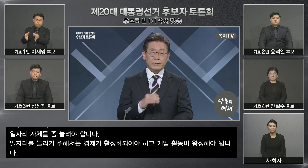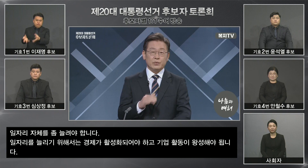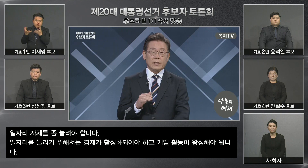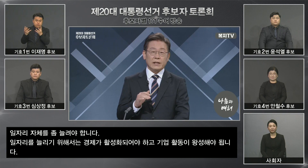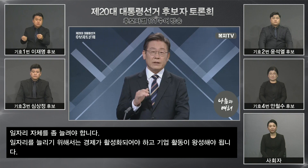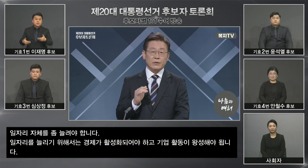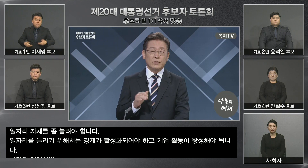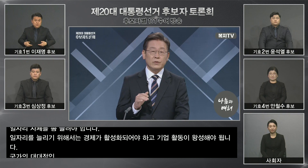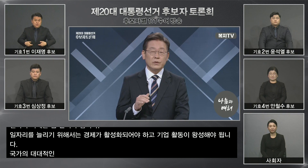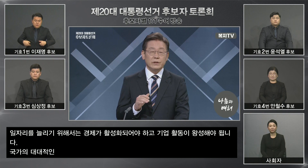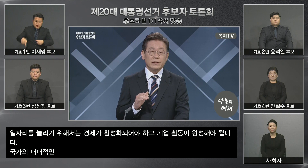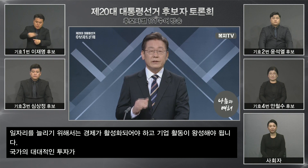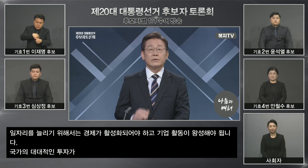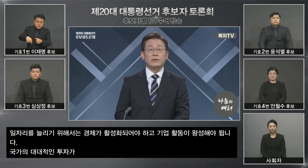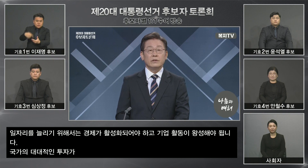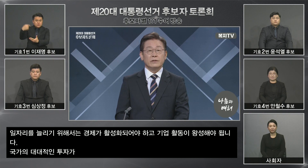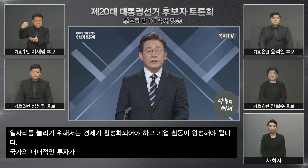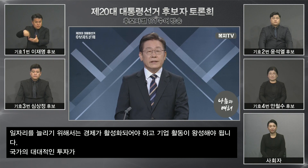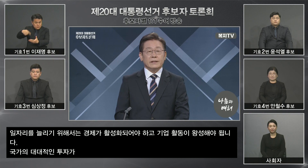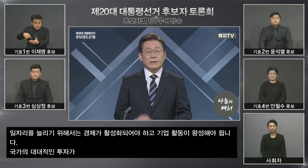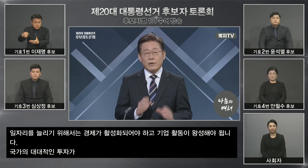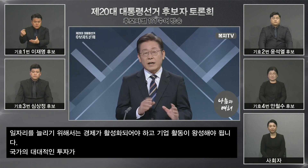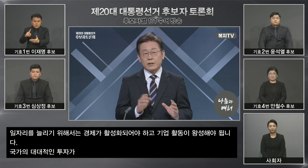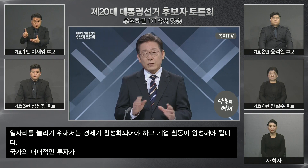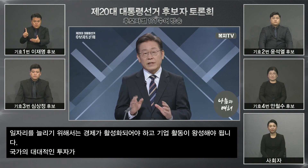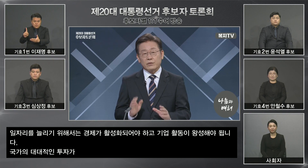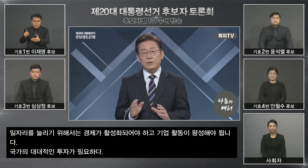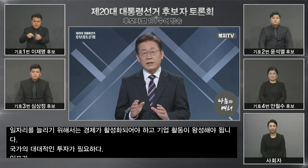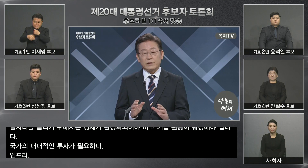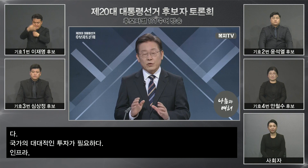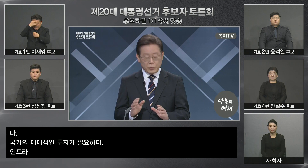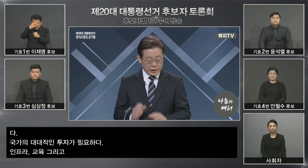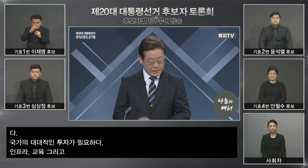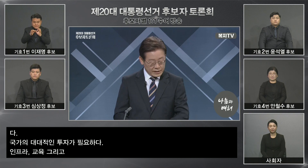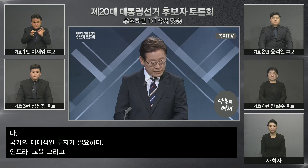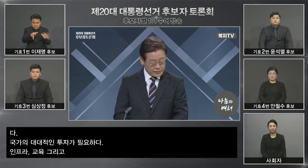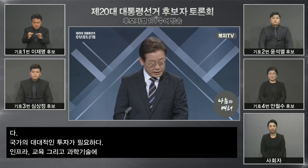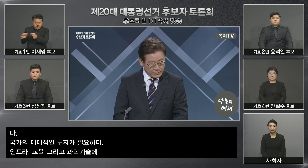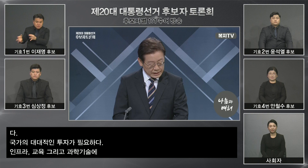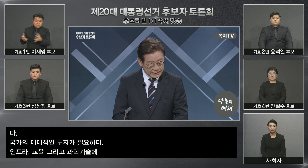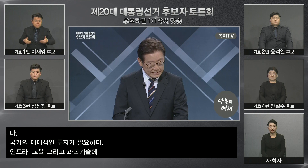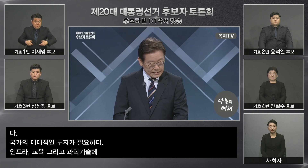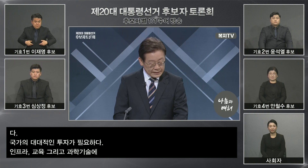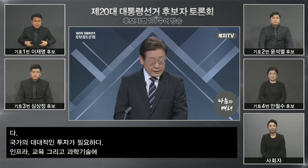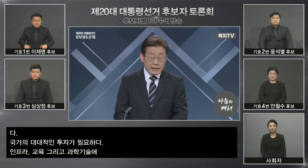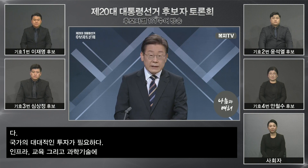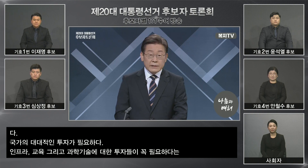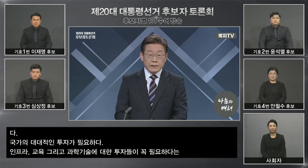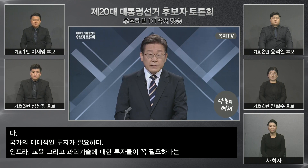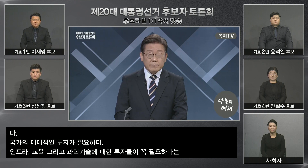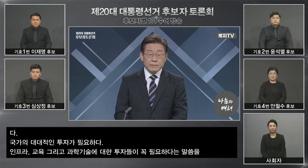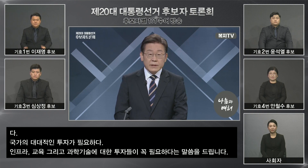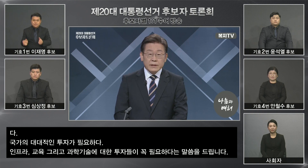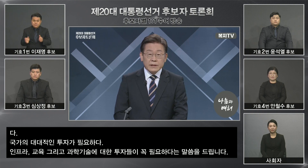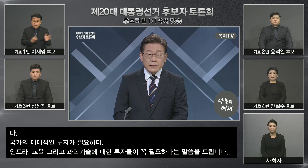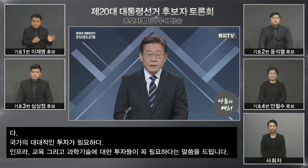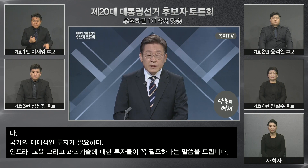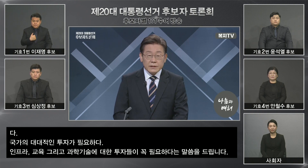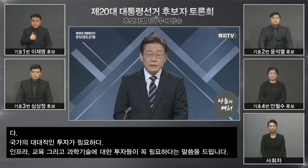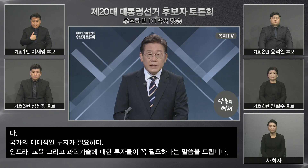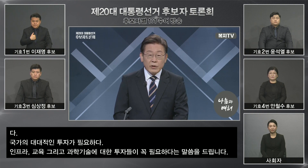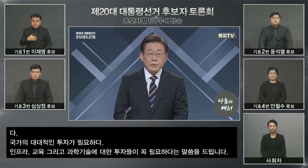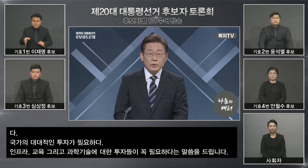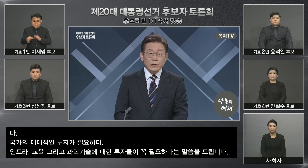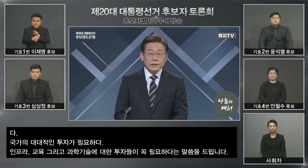필요하다. 인프라, 교육, 그리고 과학기술에 대한 투자들이 꼭 필요하다. 이 말씀을 드립니다. 저는